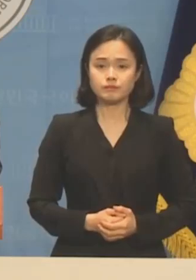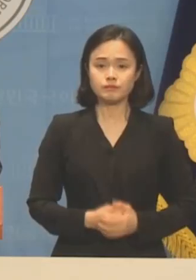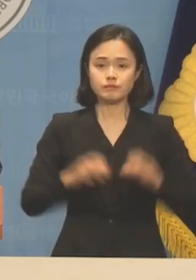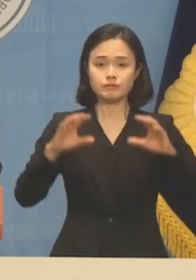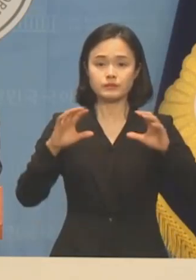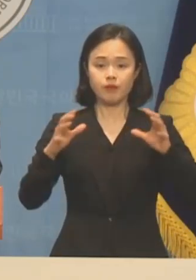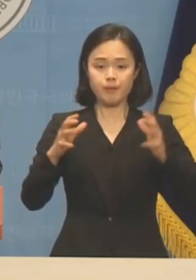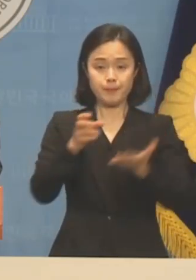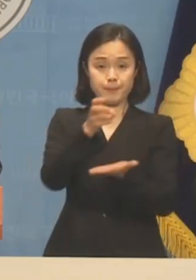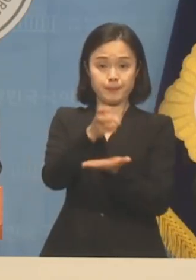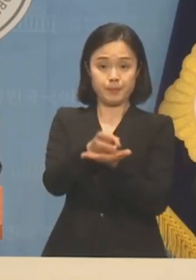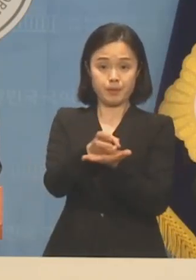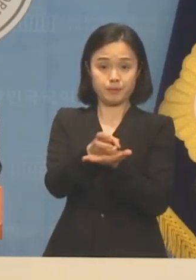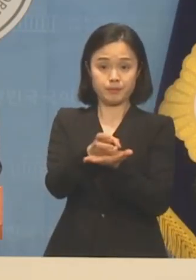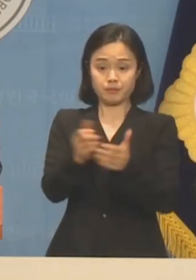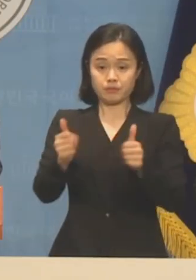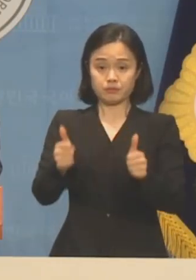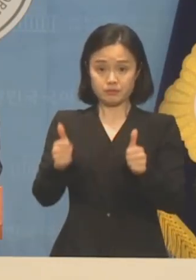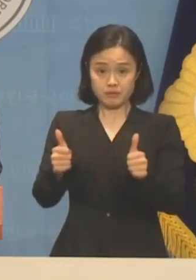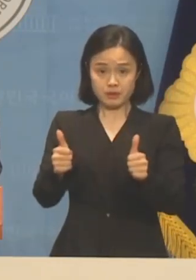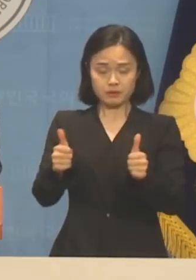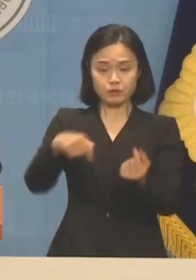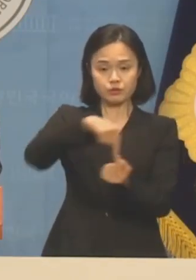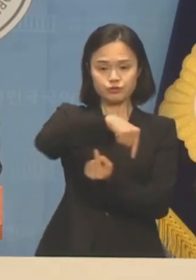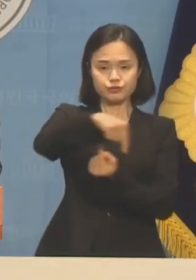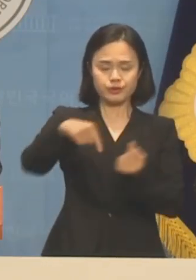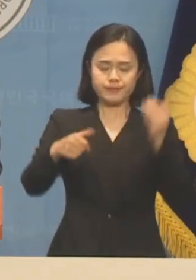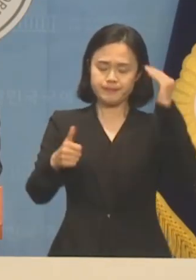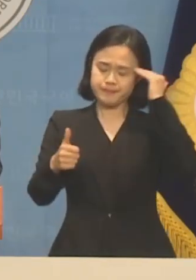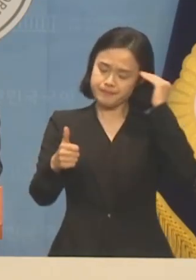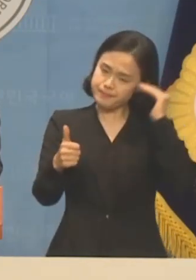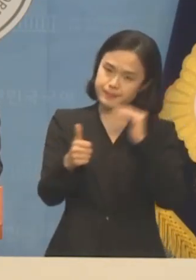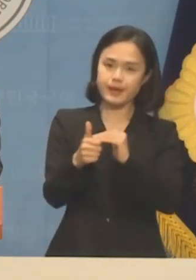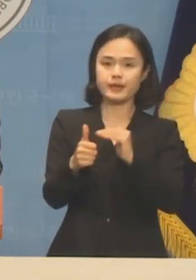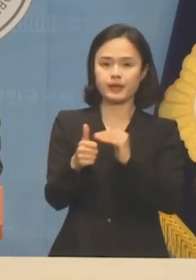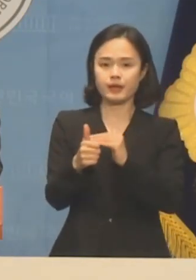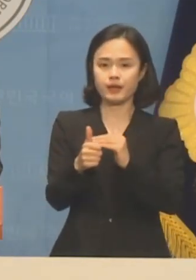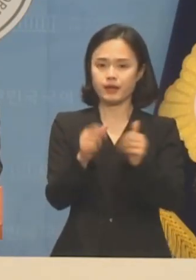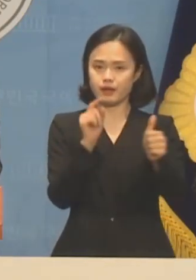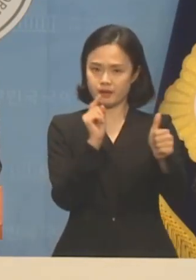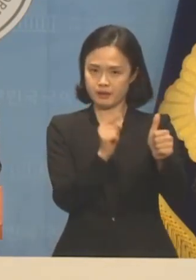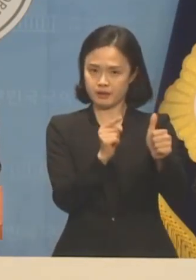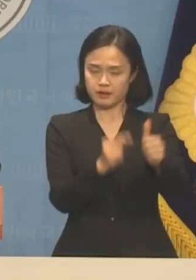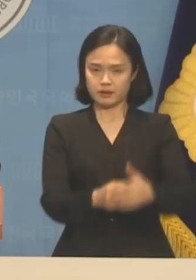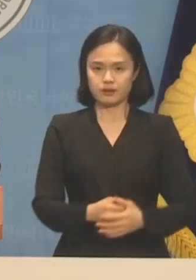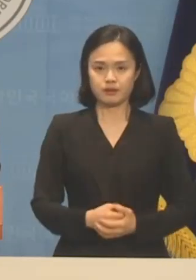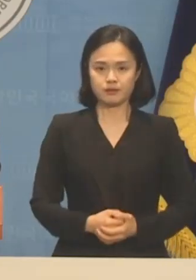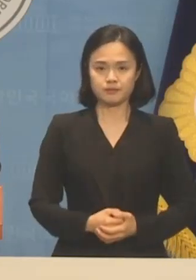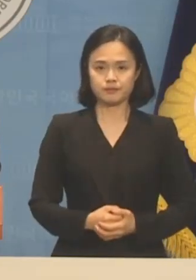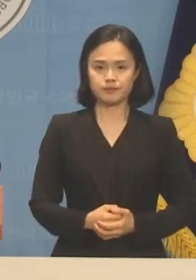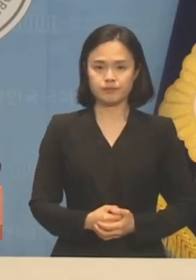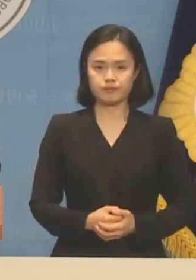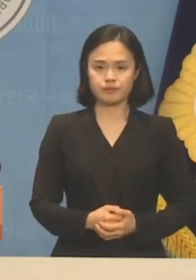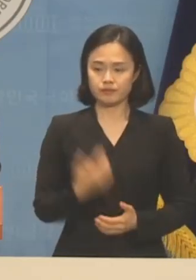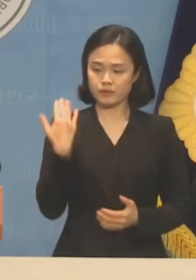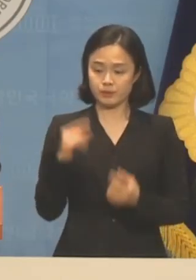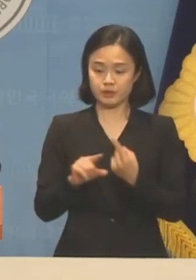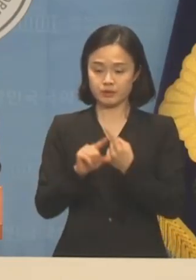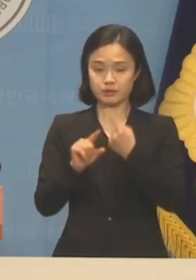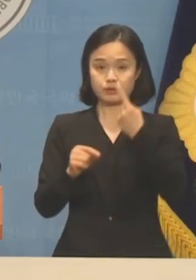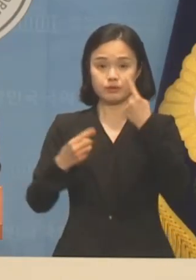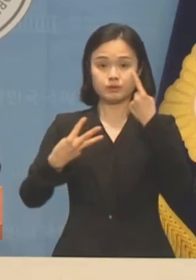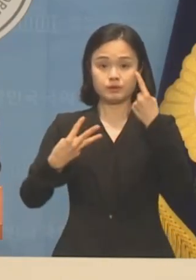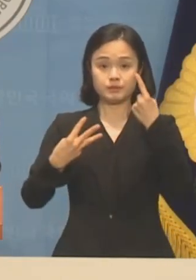의도적으로 하지 않아 정상적인 운영을 방해하고 있습니다. 더욱이 지난 1월 3일 공수처가